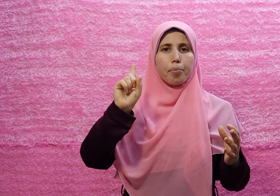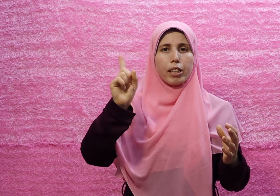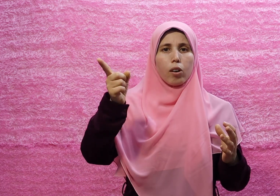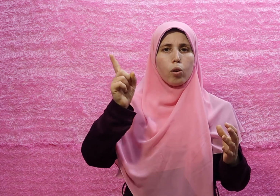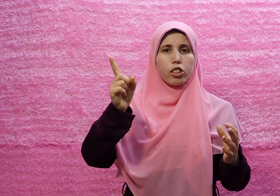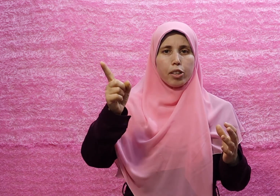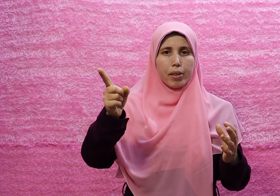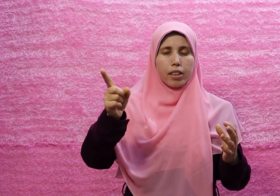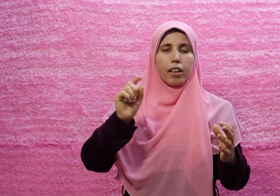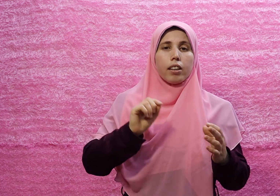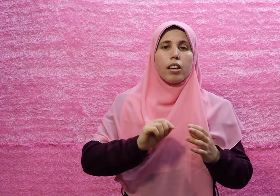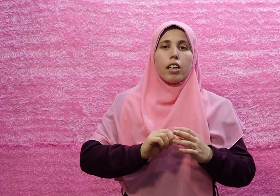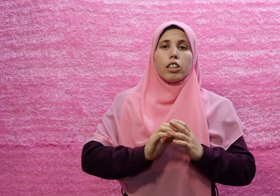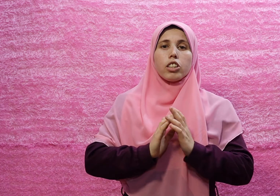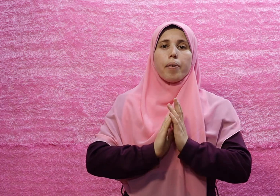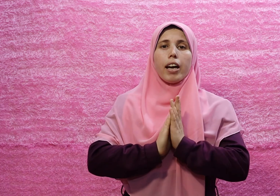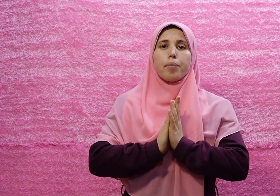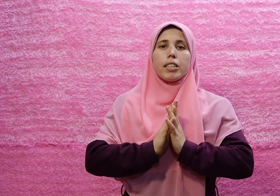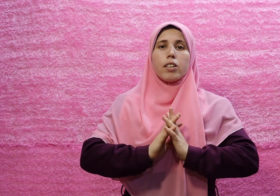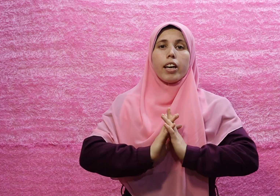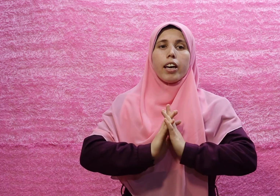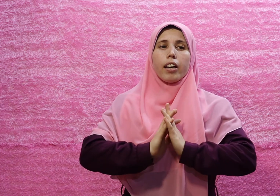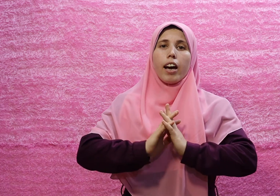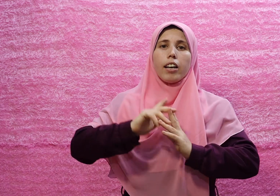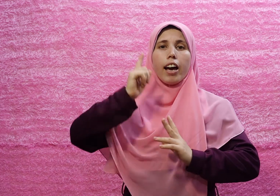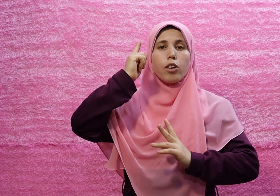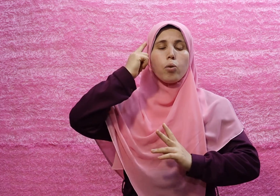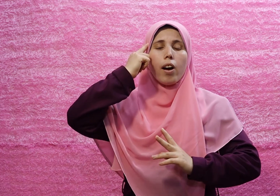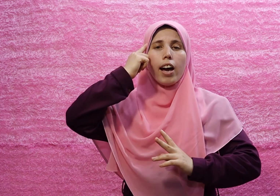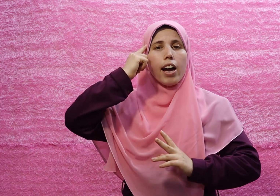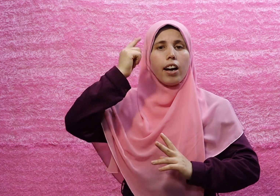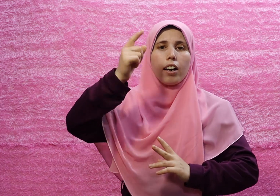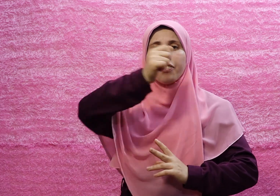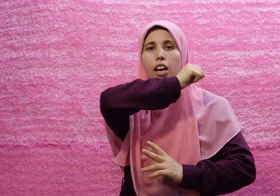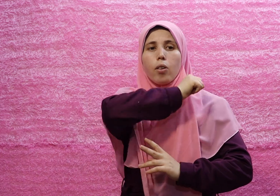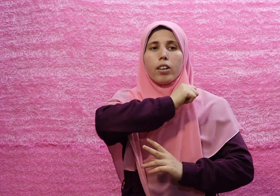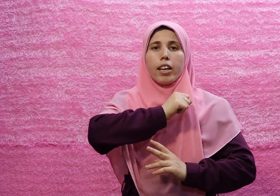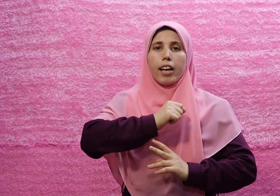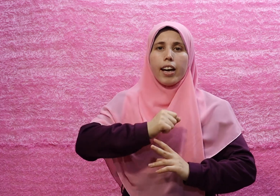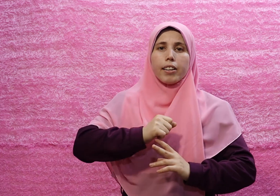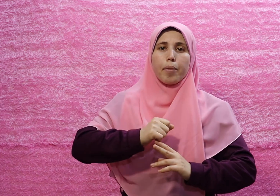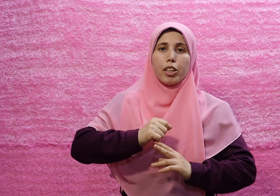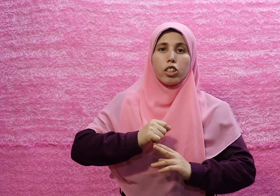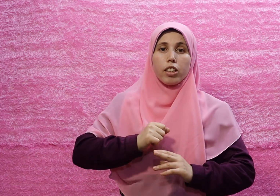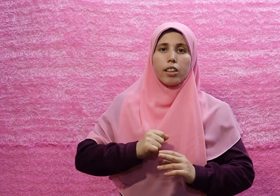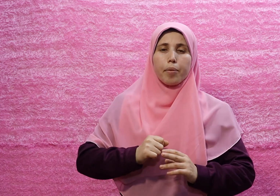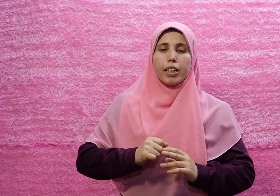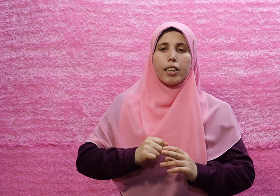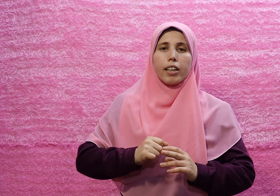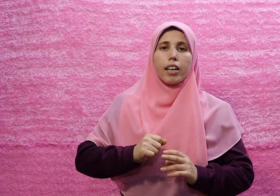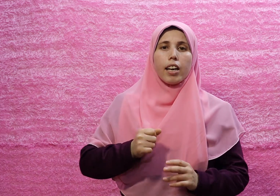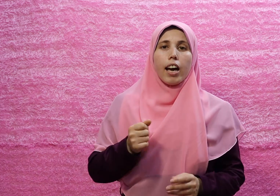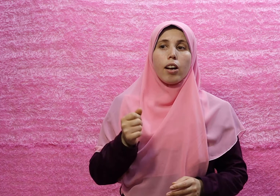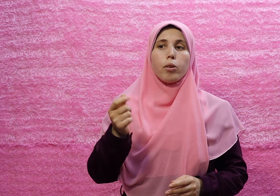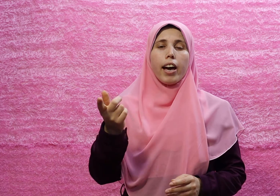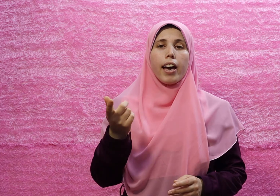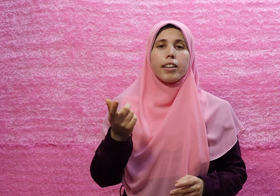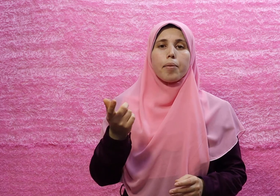ما تاكلش منها. دي بقى ابليس ايه؟ قال ايوه انا عرفت هقول ايه لادم عشان يطلع من الجنة. قال له يا ادم،